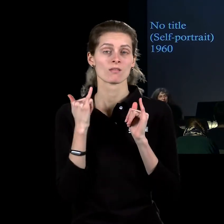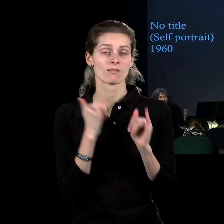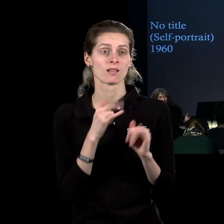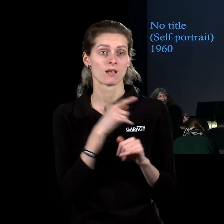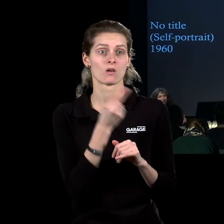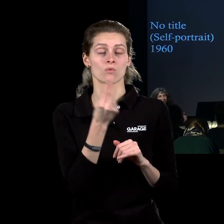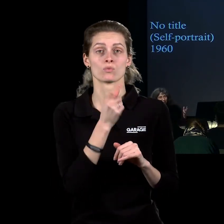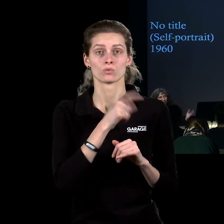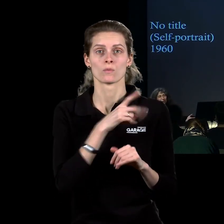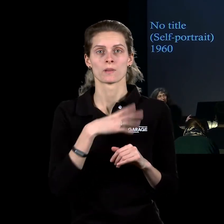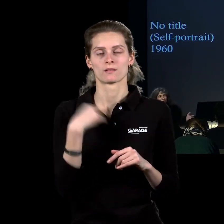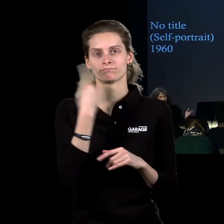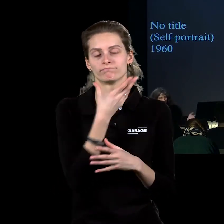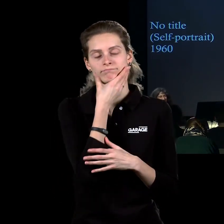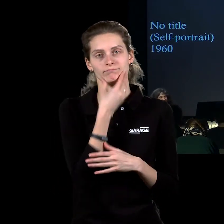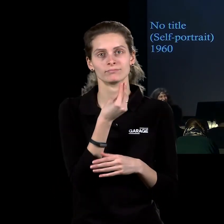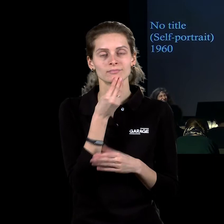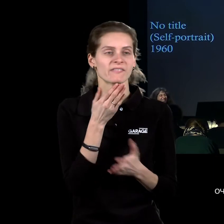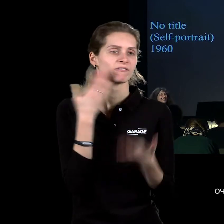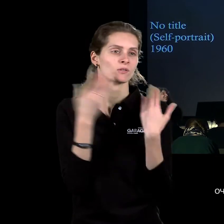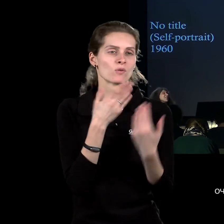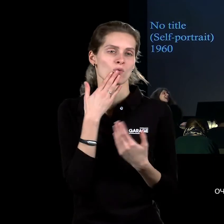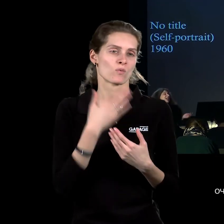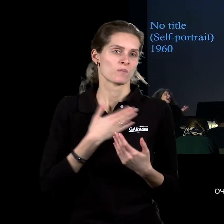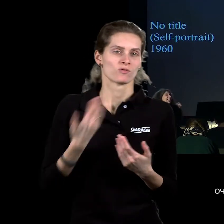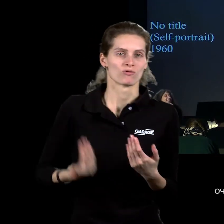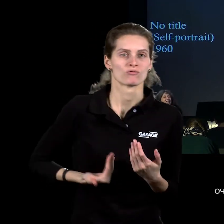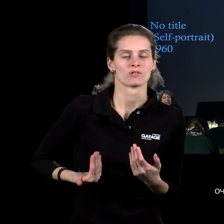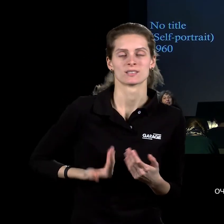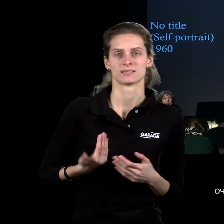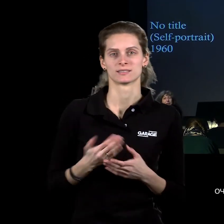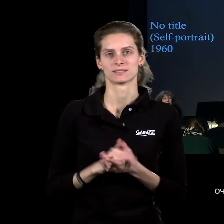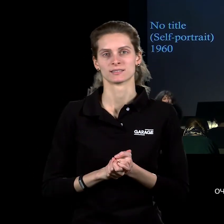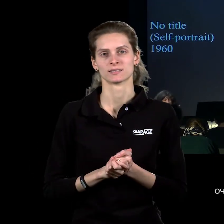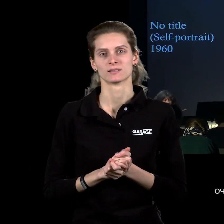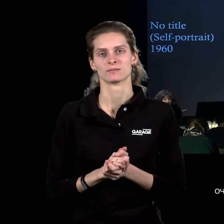была красивой, веселой, любившей жизнь в свое время и